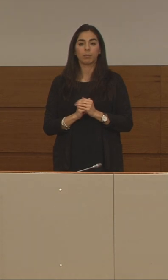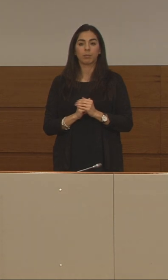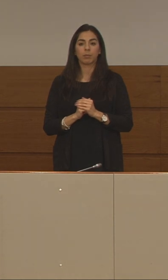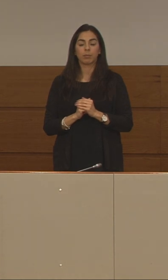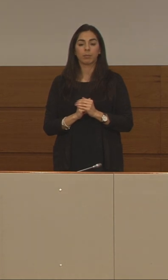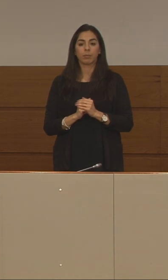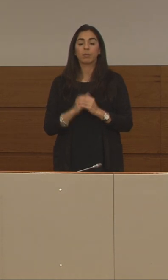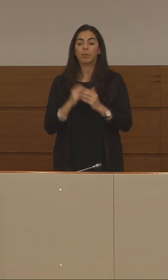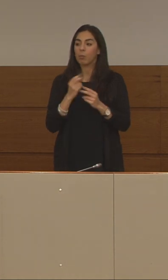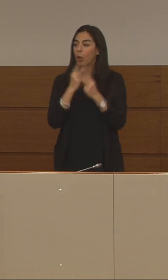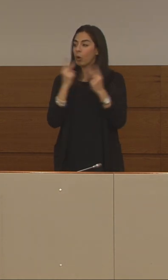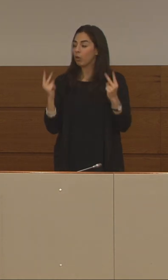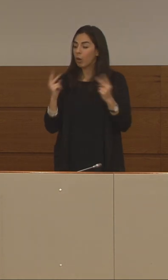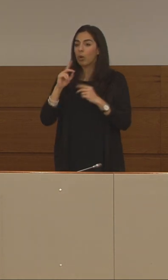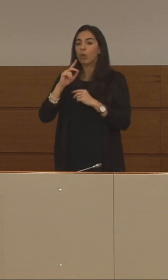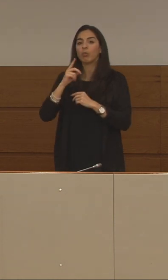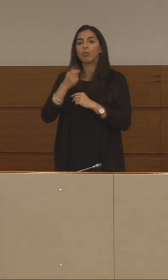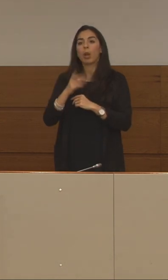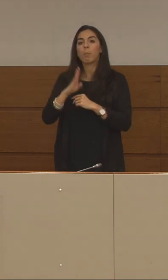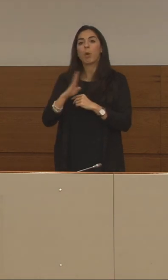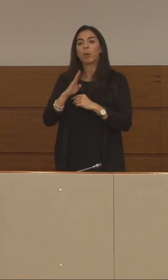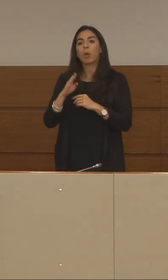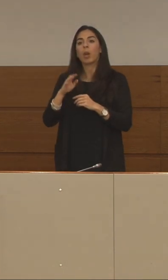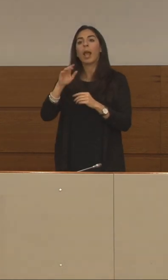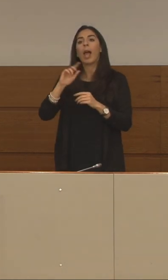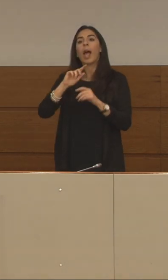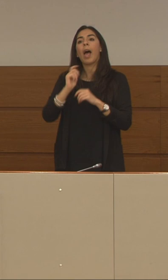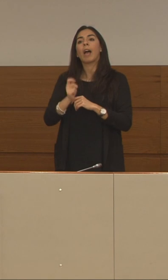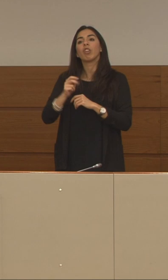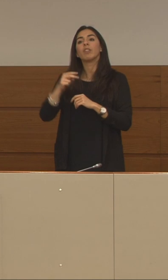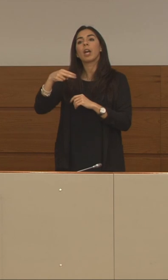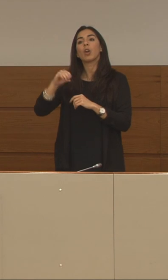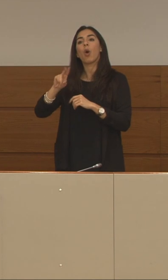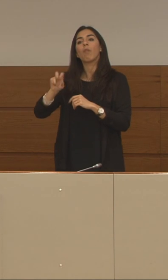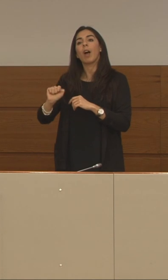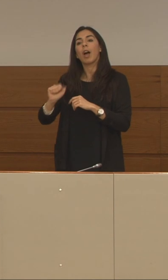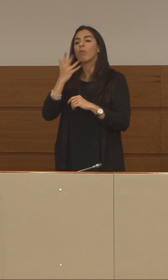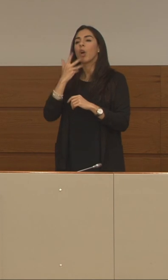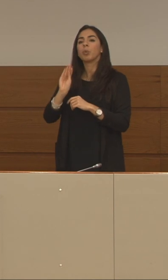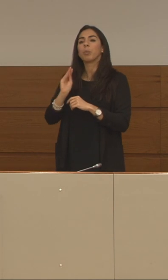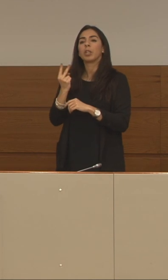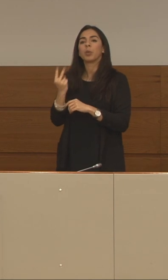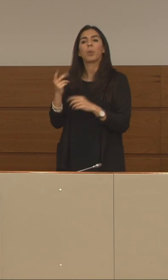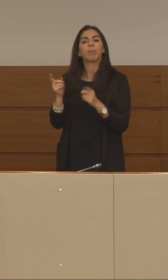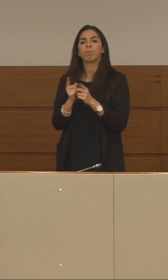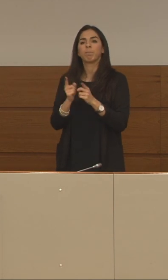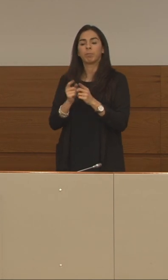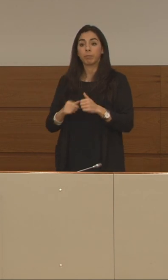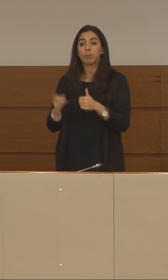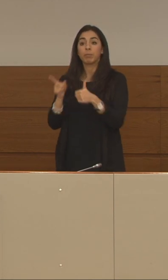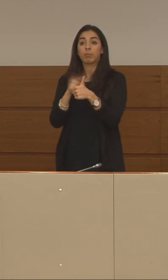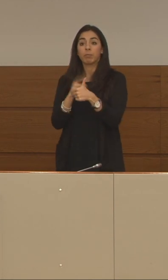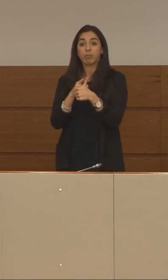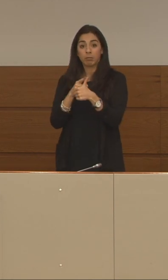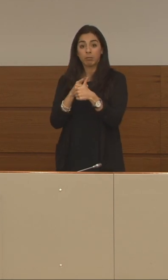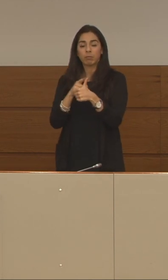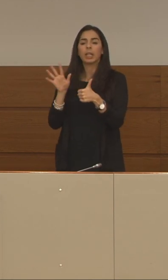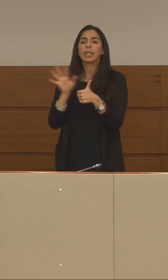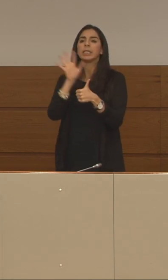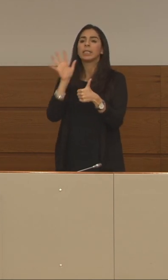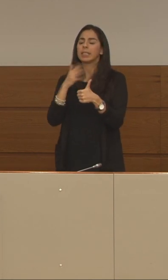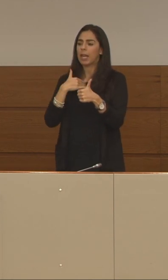buongiorno giuliano bormioli agenzia nova avrei due brevissime domande la prima mi pare di